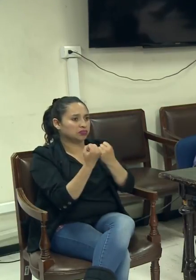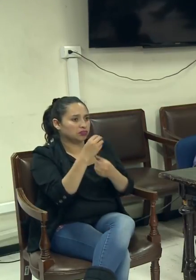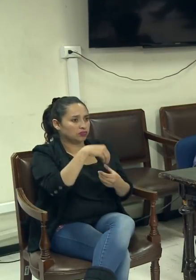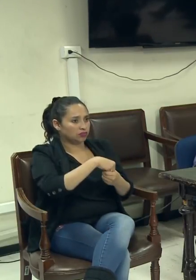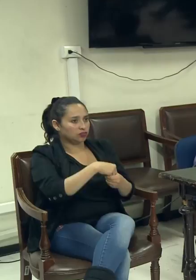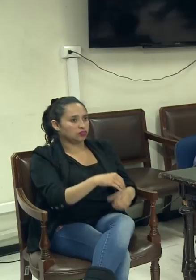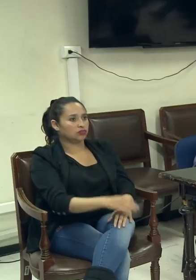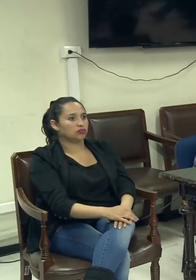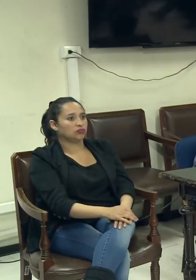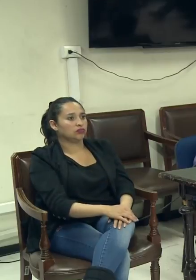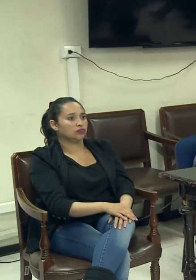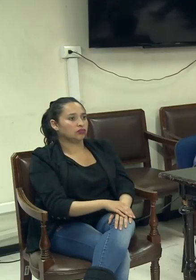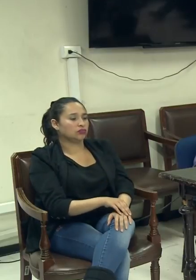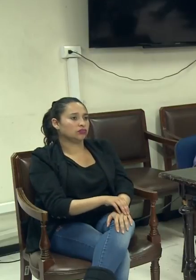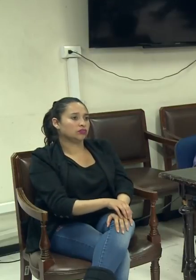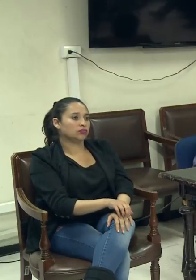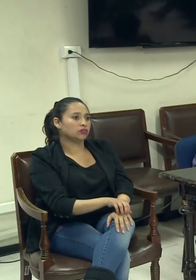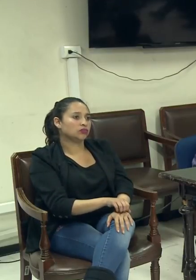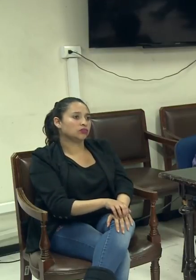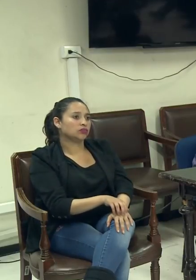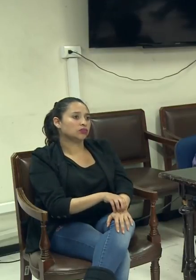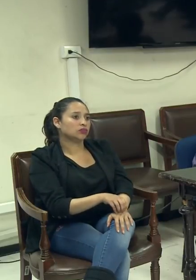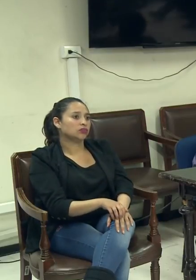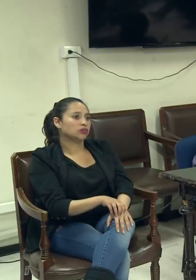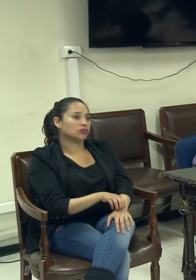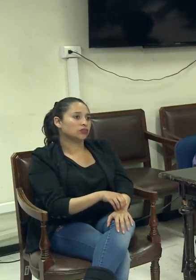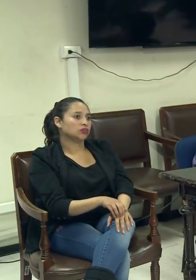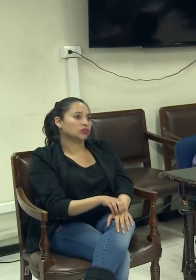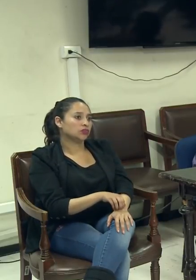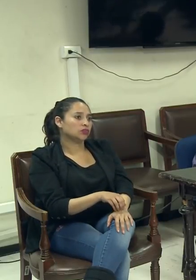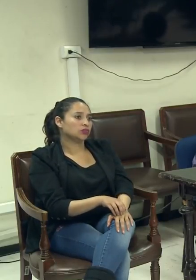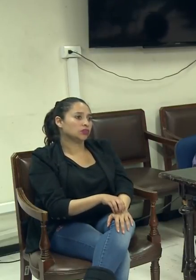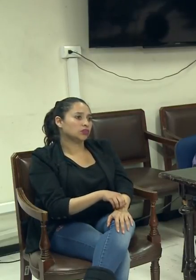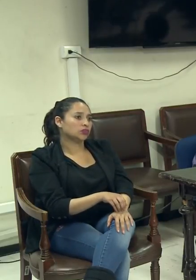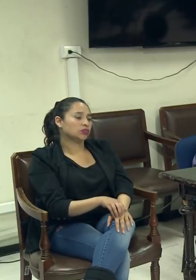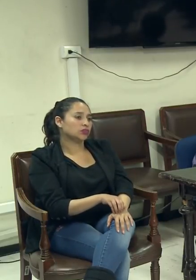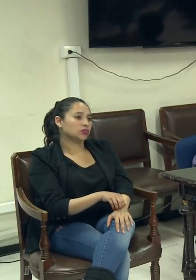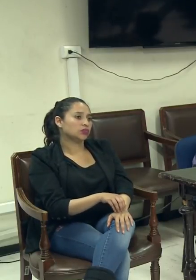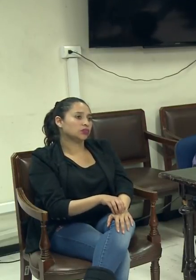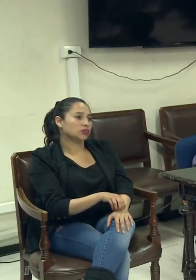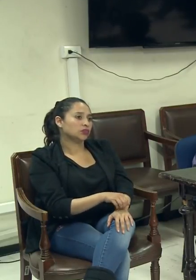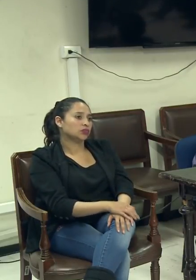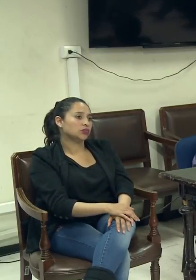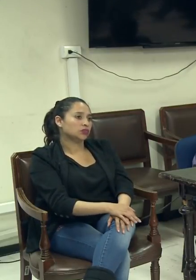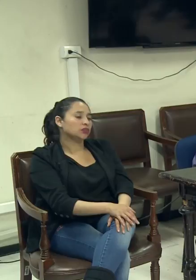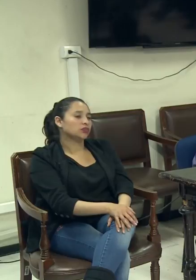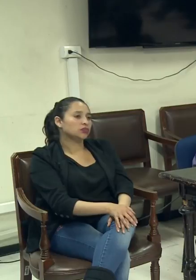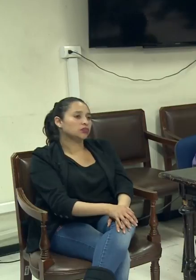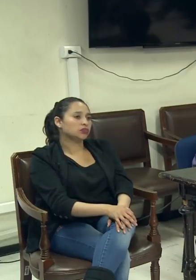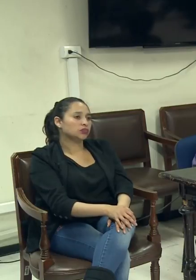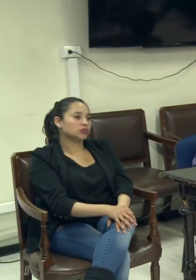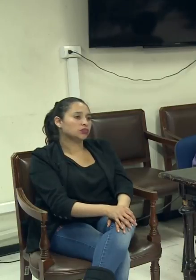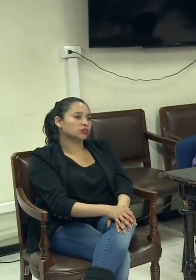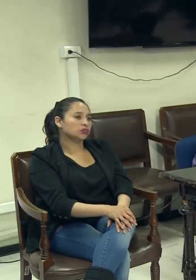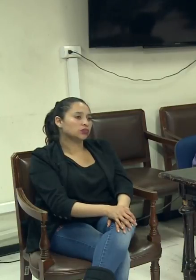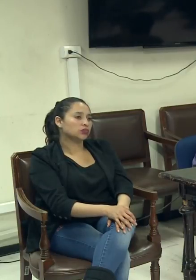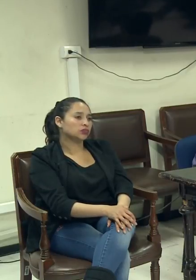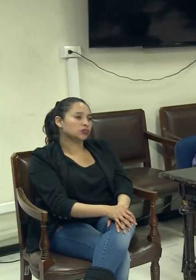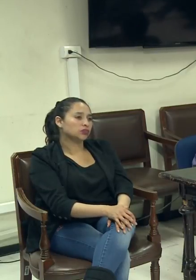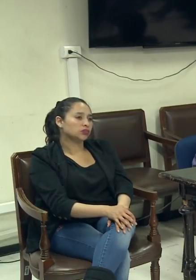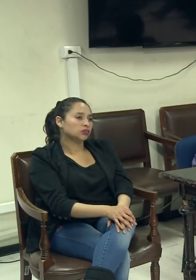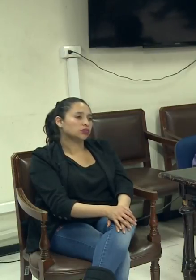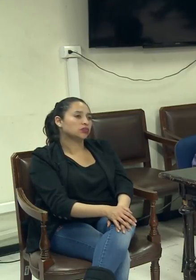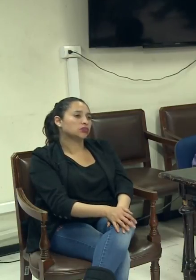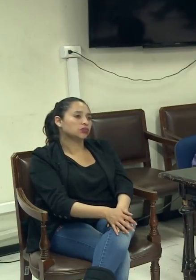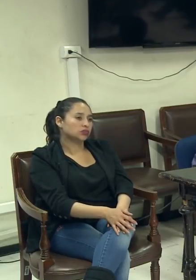clase. Entonces el límite son 25. En realidad, como hay también una disminución de la población más joven, los